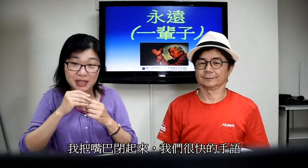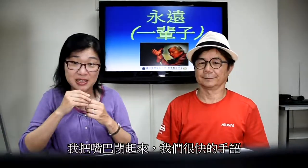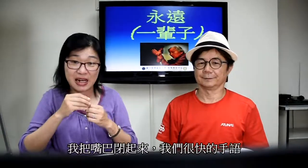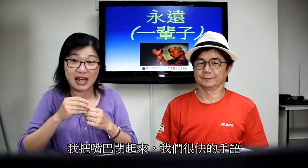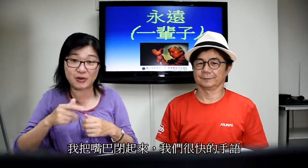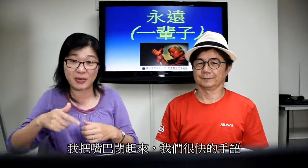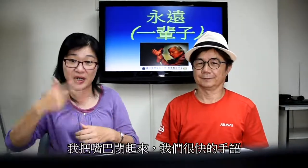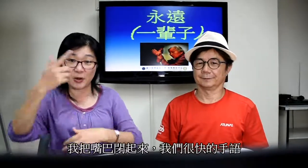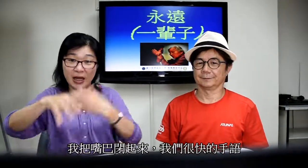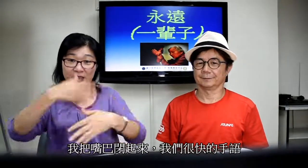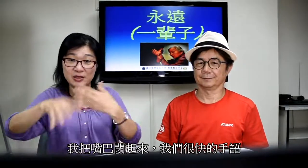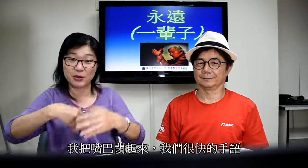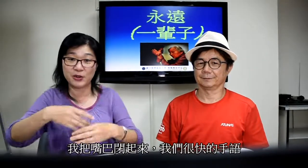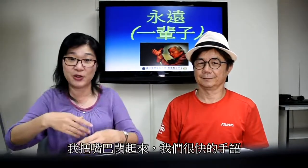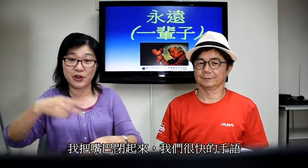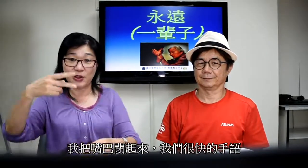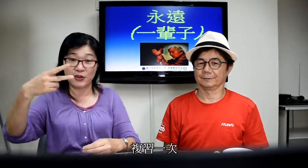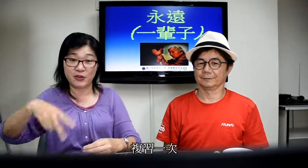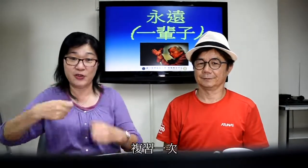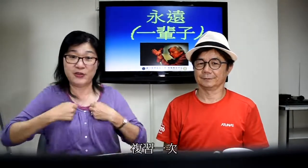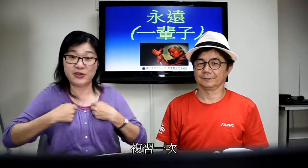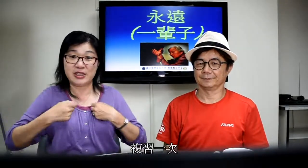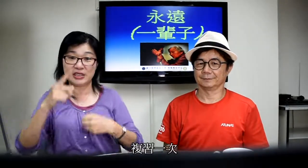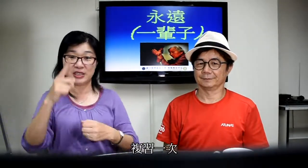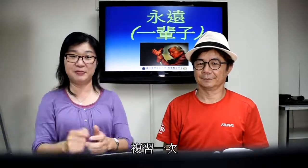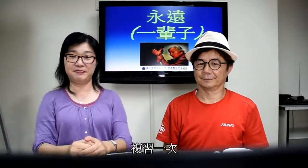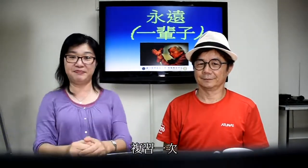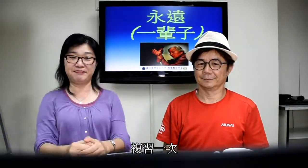来，我们很快的手语复习一次。